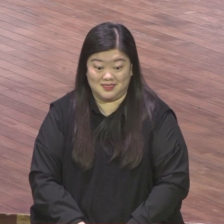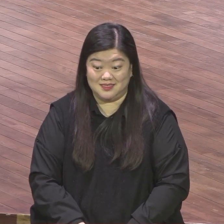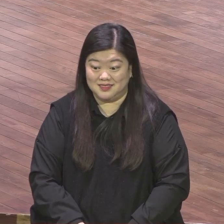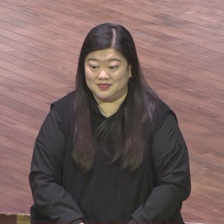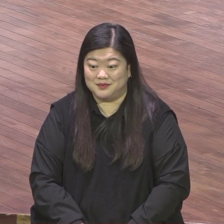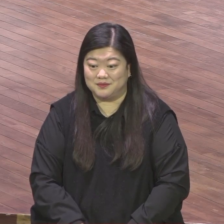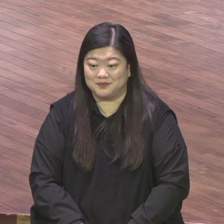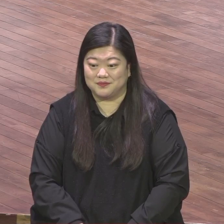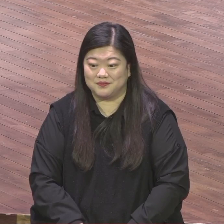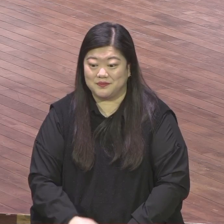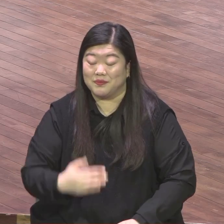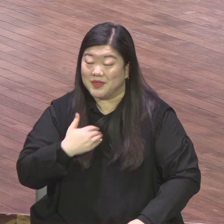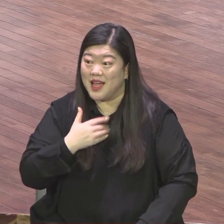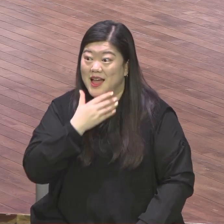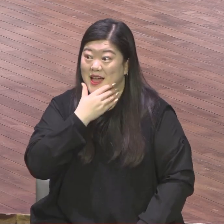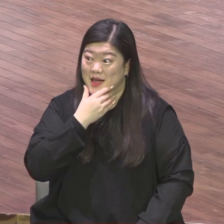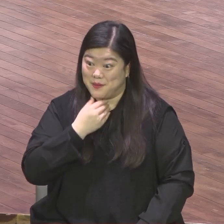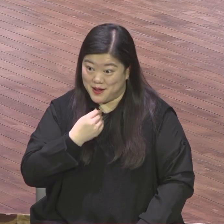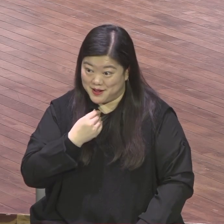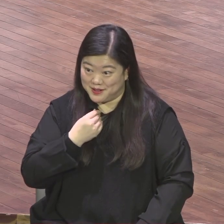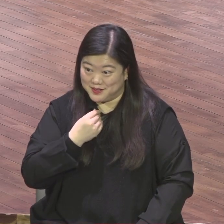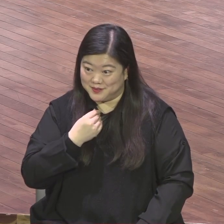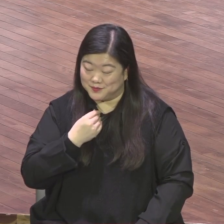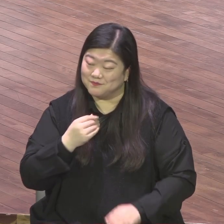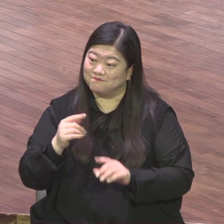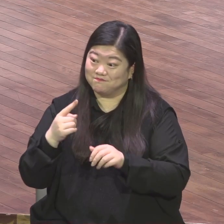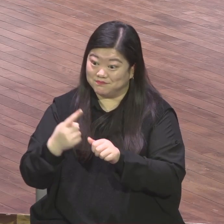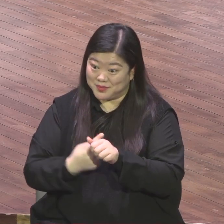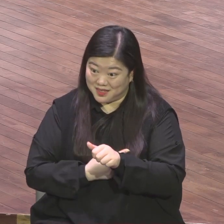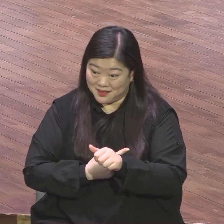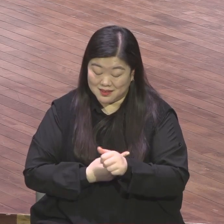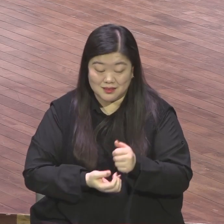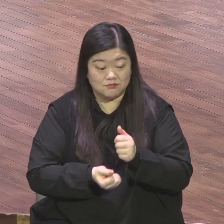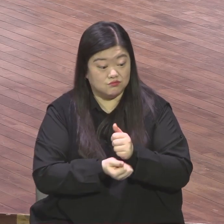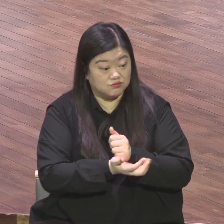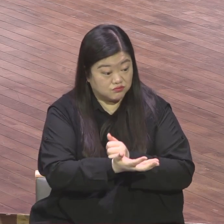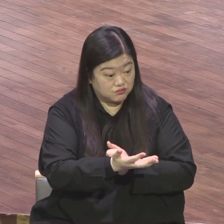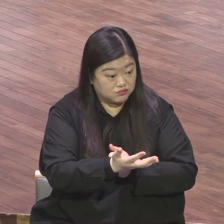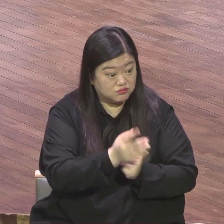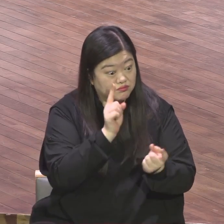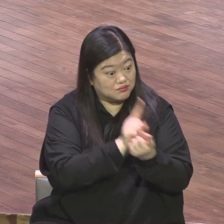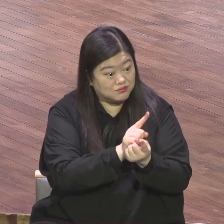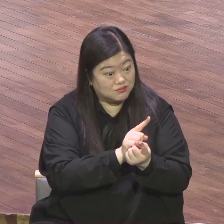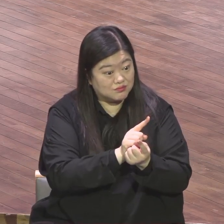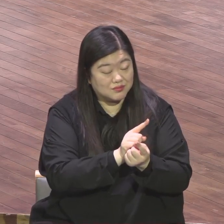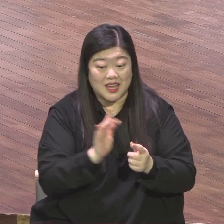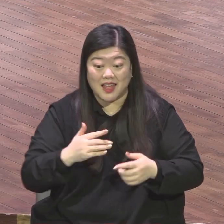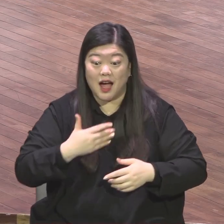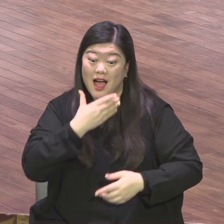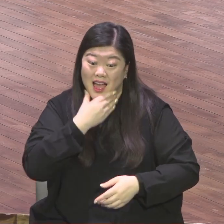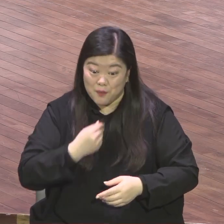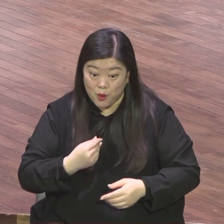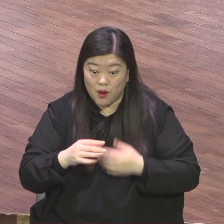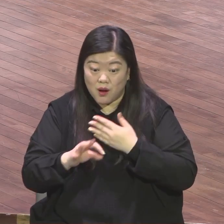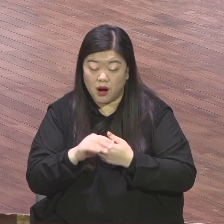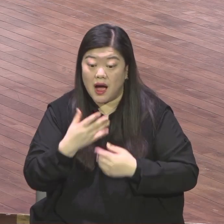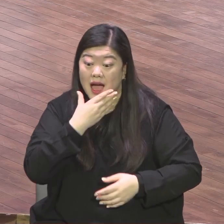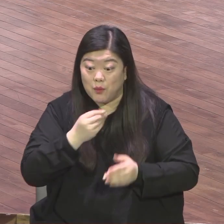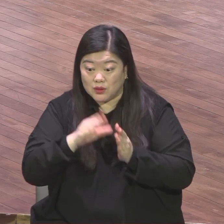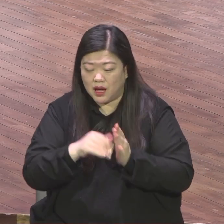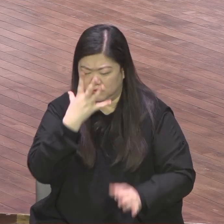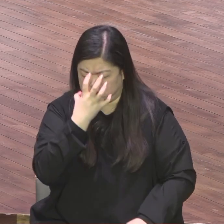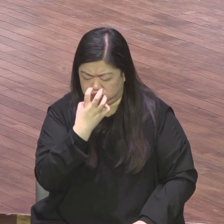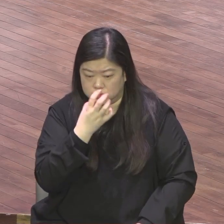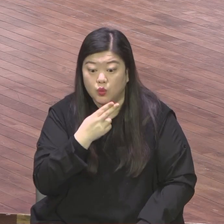어떻게 해요? 내가 행복자다. 행복한 삶을 사니까 주위 같은 아파트에 사는 사람들 저분을 보면 늘 밝아요.